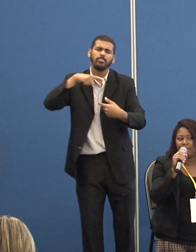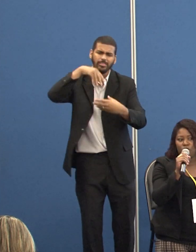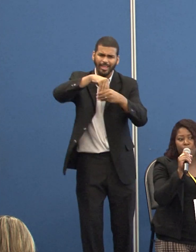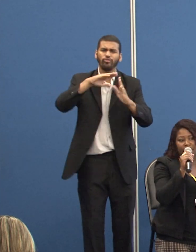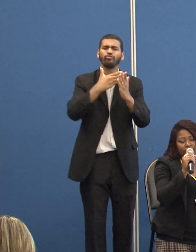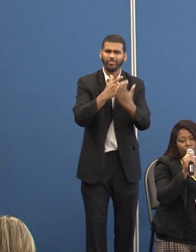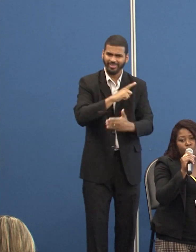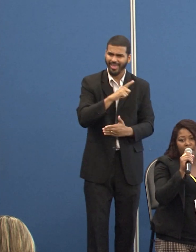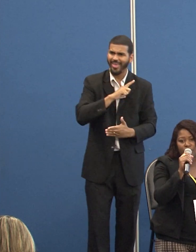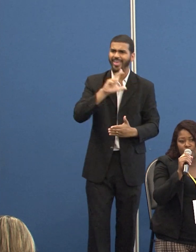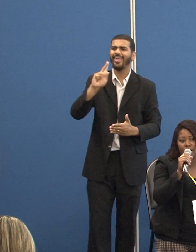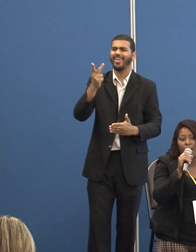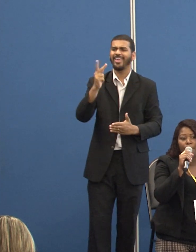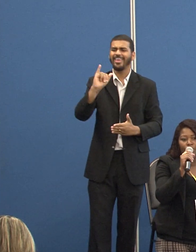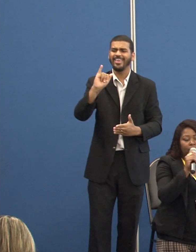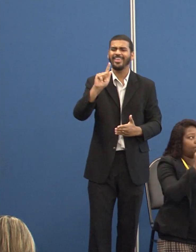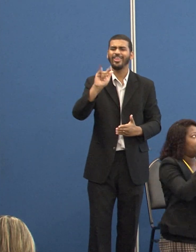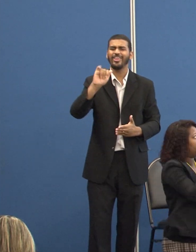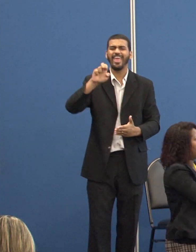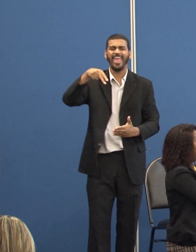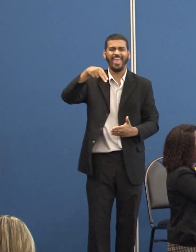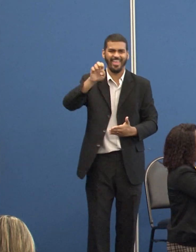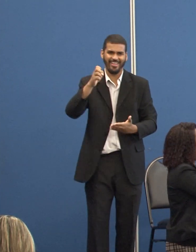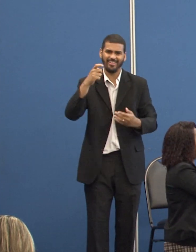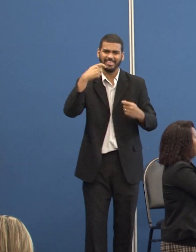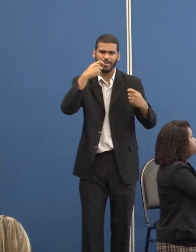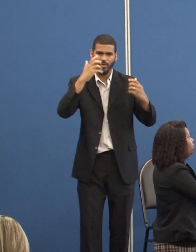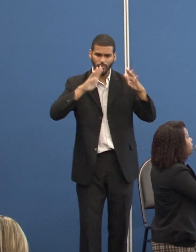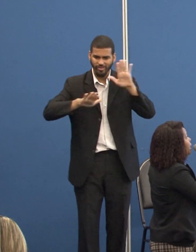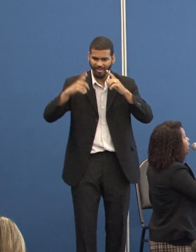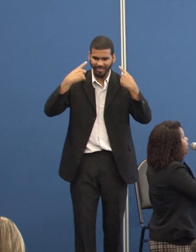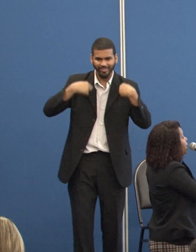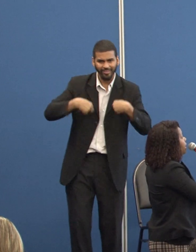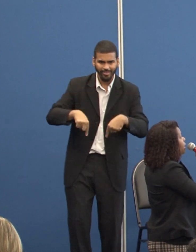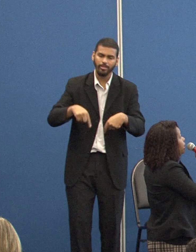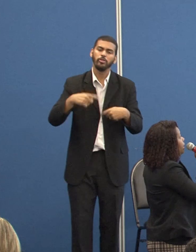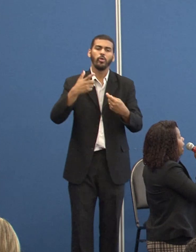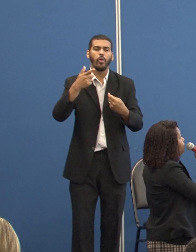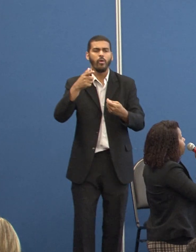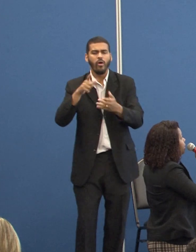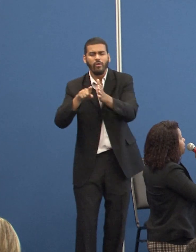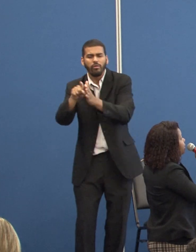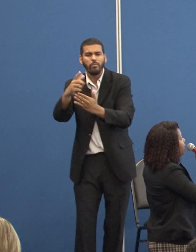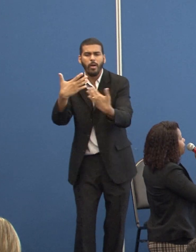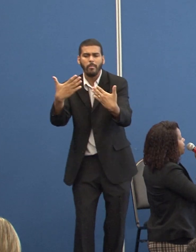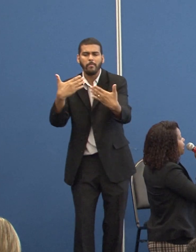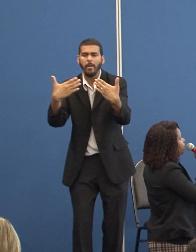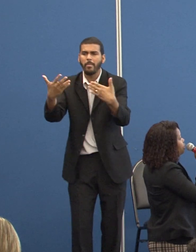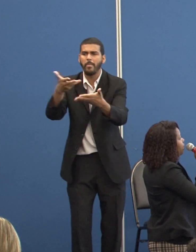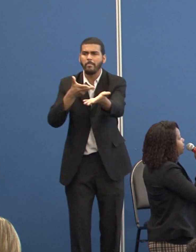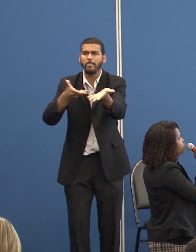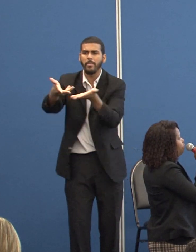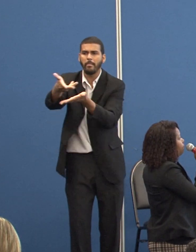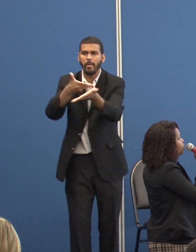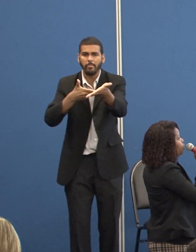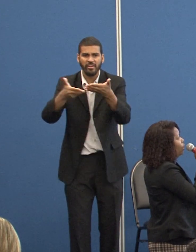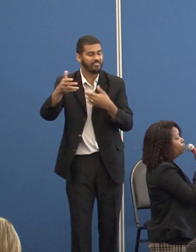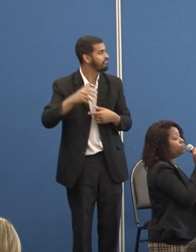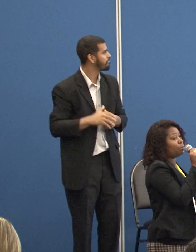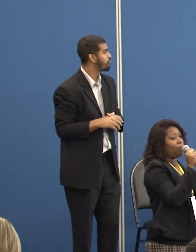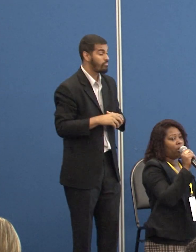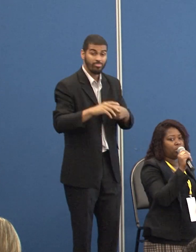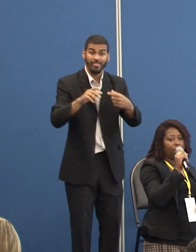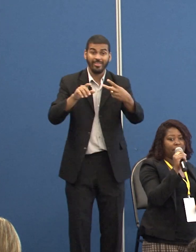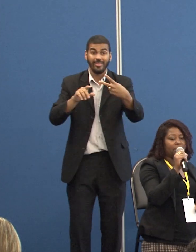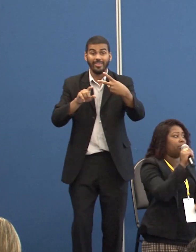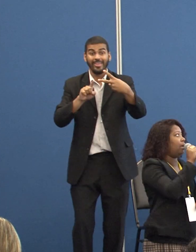E precisamos partir por esse princípio. E, após isso, serão apresentadas diversas formas que o